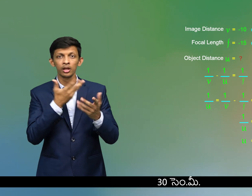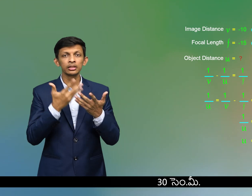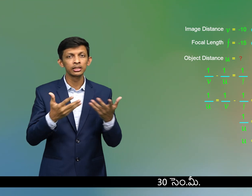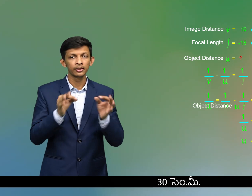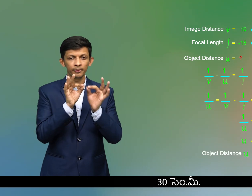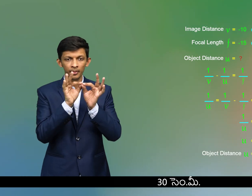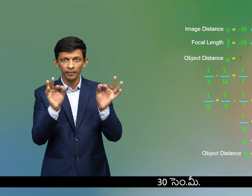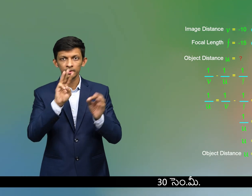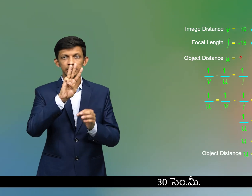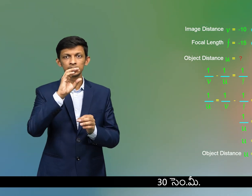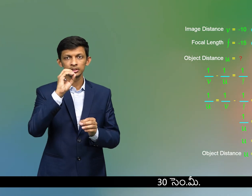దూరం 30 సెంటీమీటర్లు,